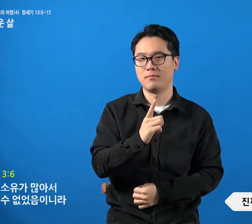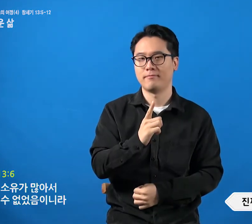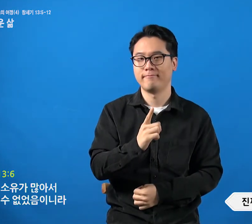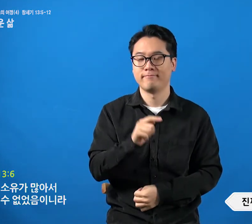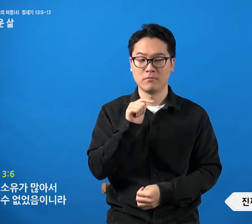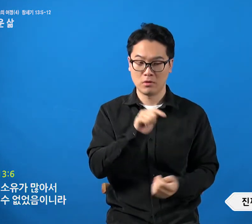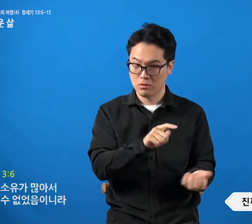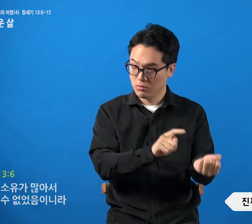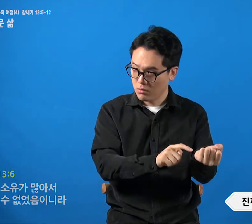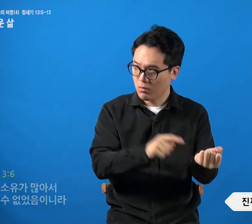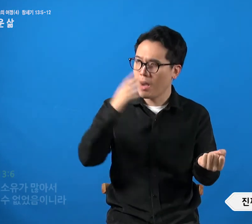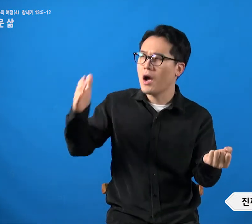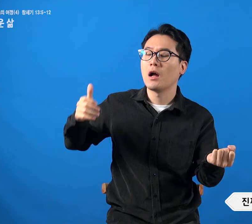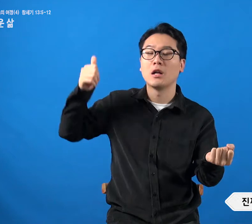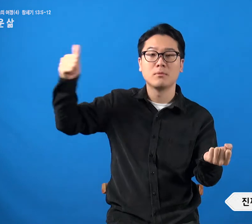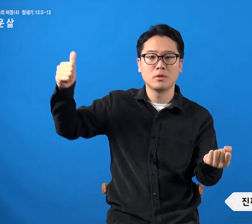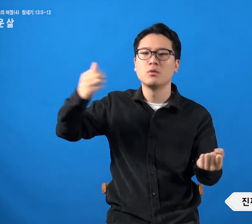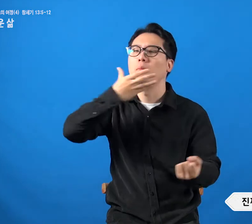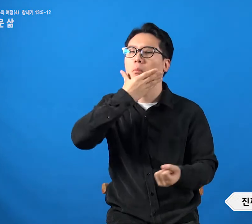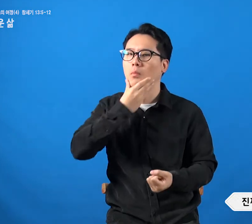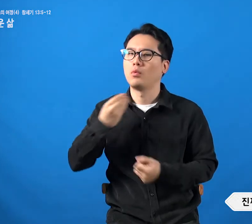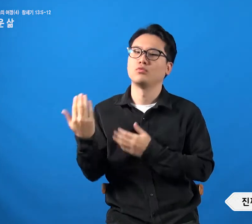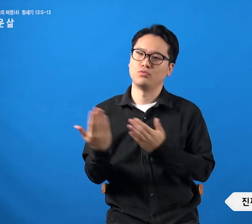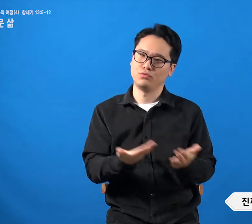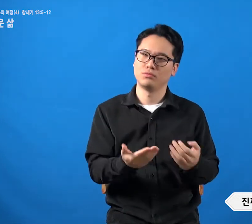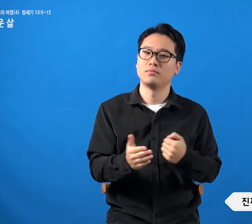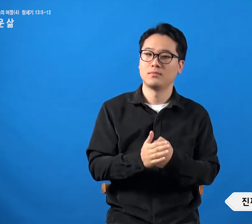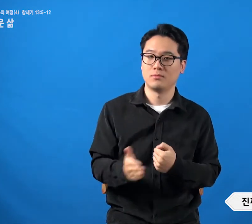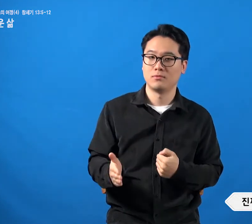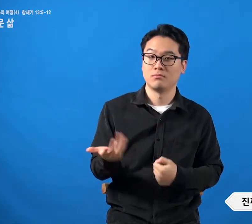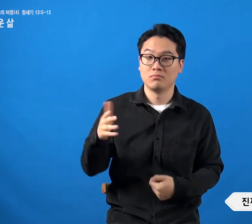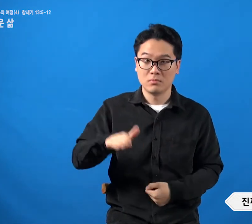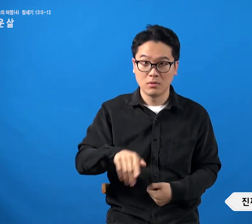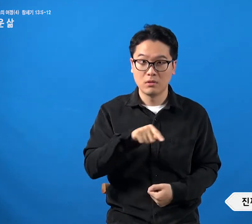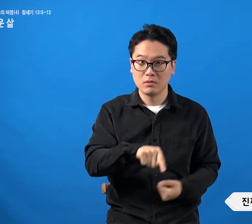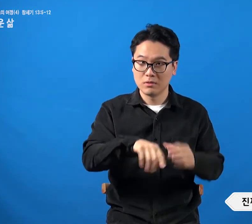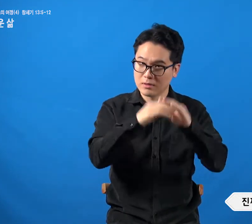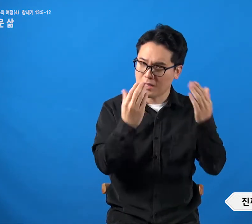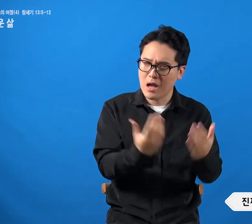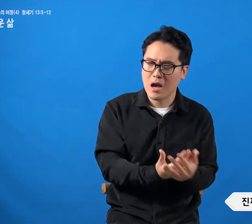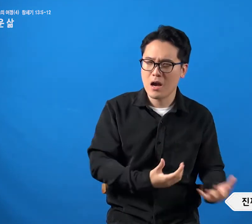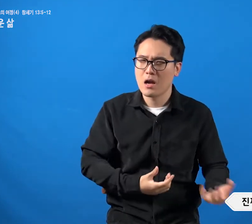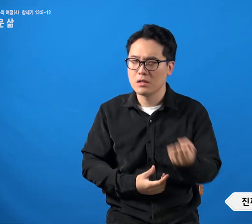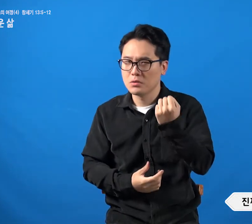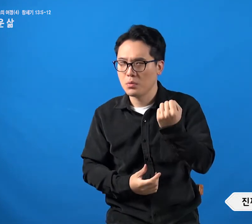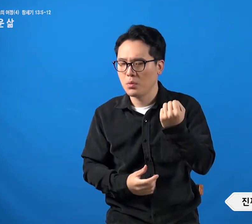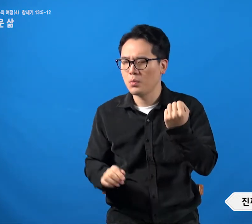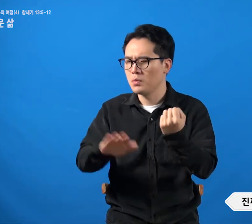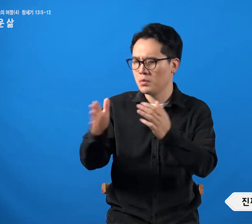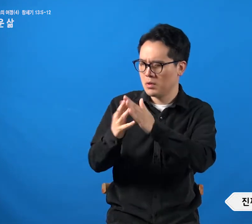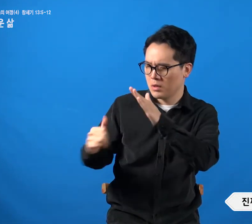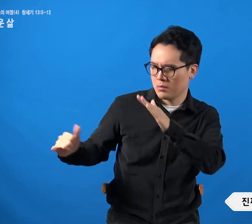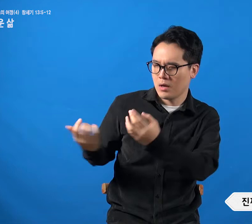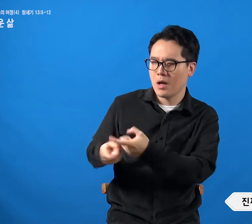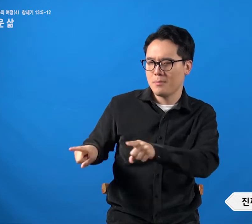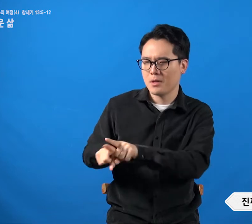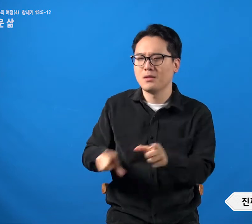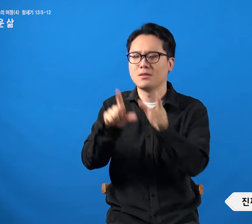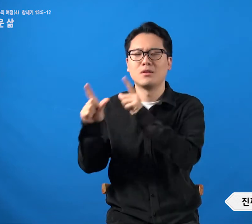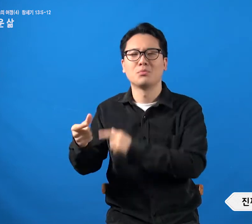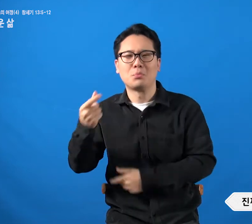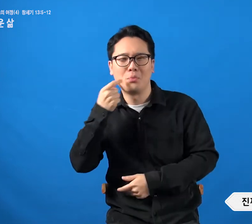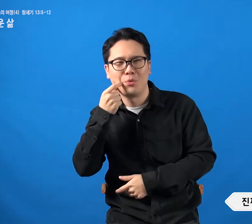하나님의 축복이었던 것을 보게 됩니다. 그런데 그 많은 소유를 가지고 함께 할 수 없었던